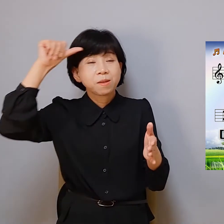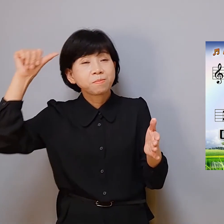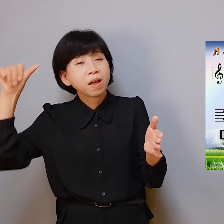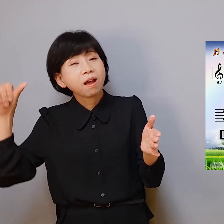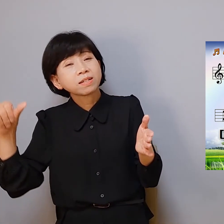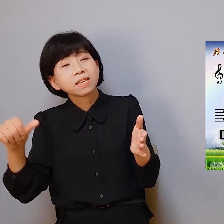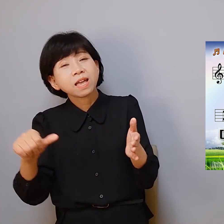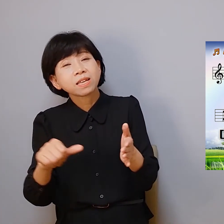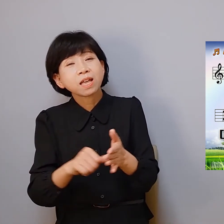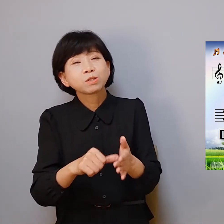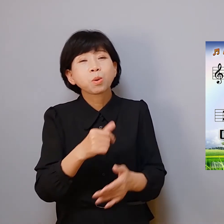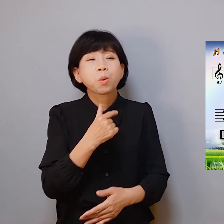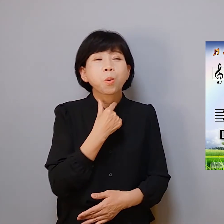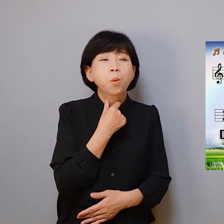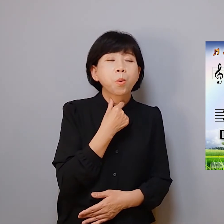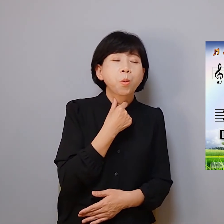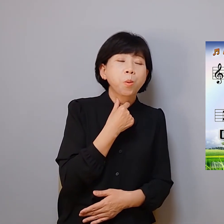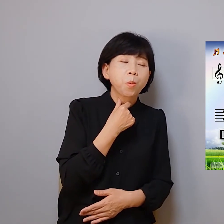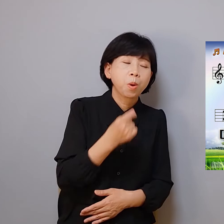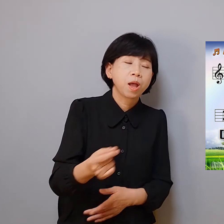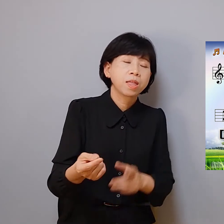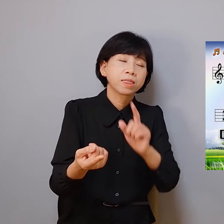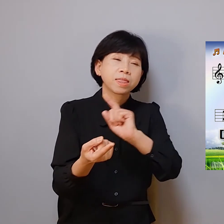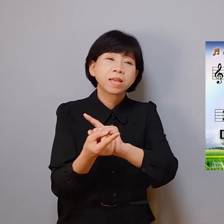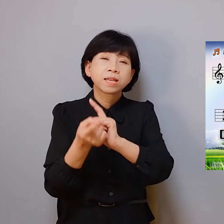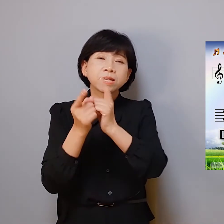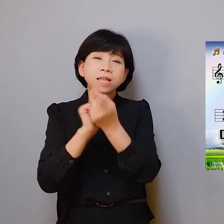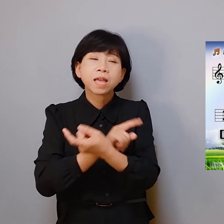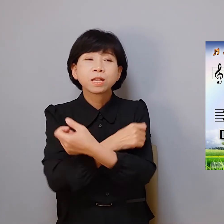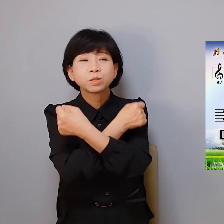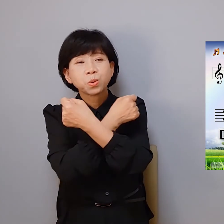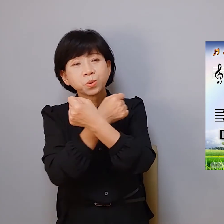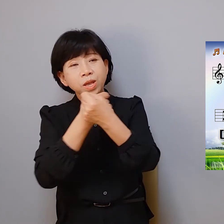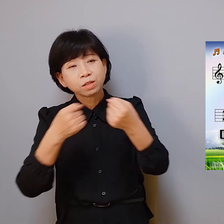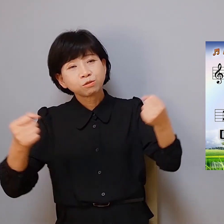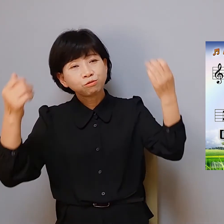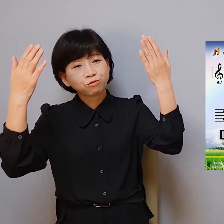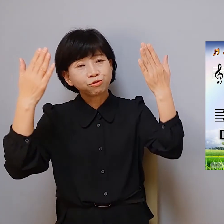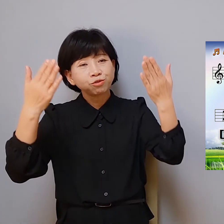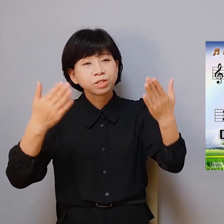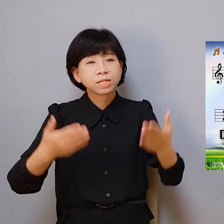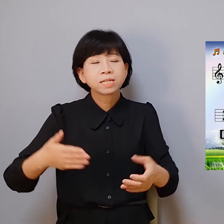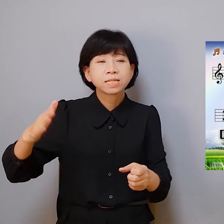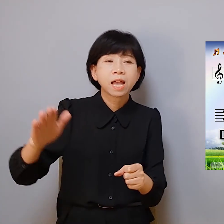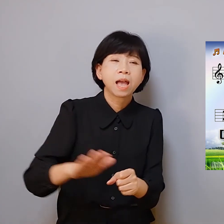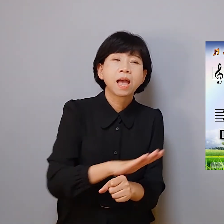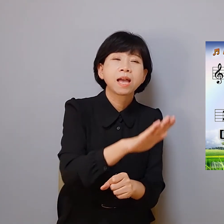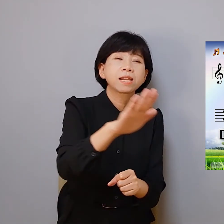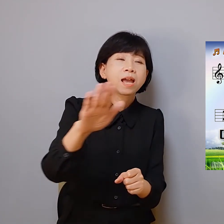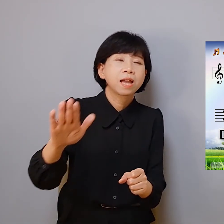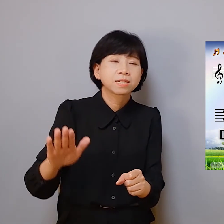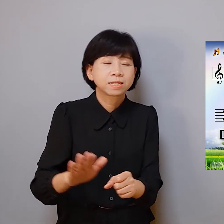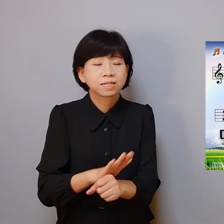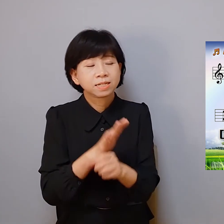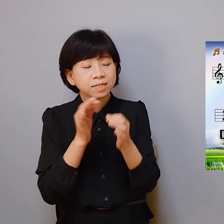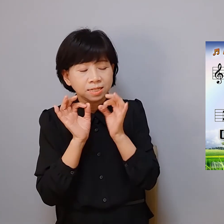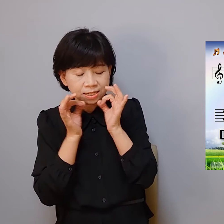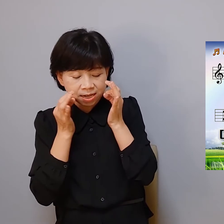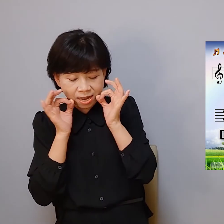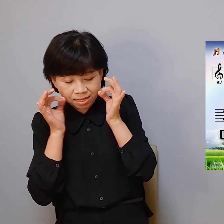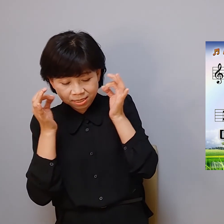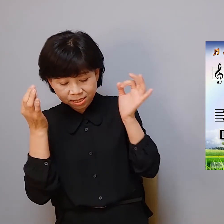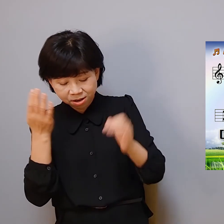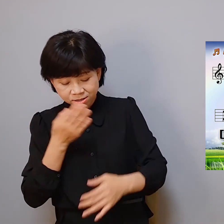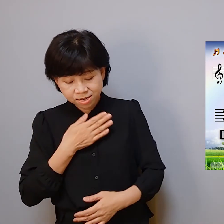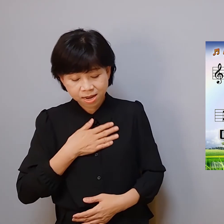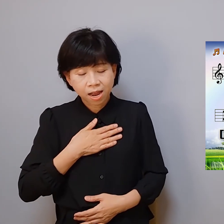소원, 내 평생의 소원, 대속해 주신